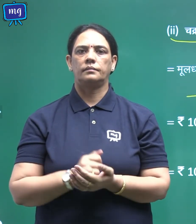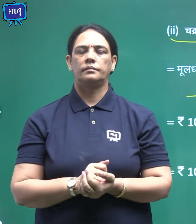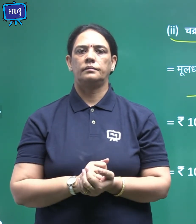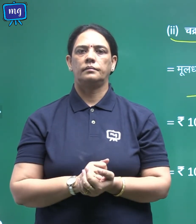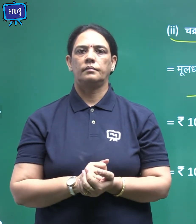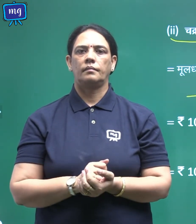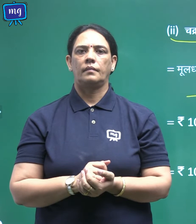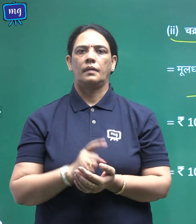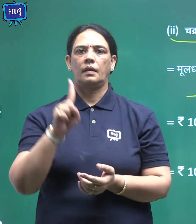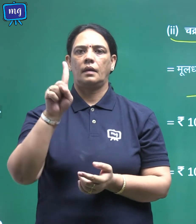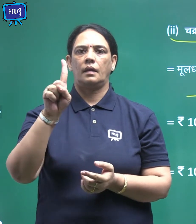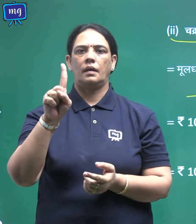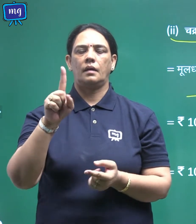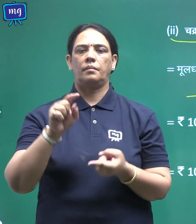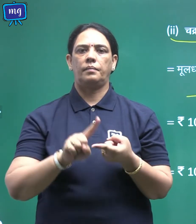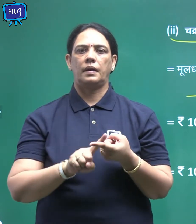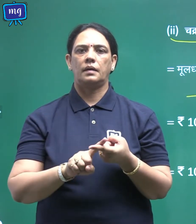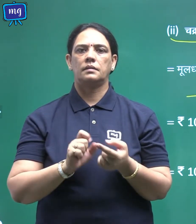1 प्लस